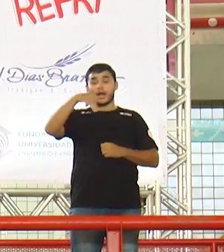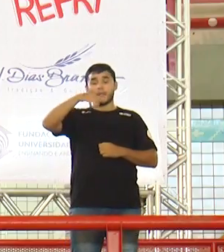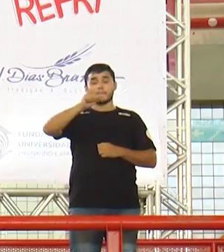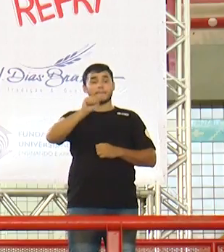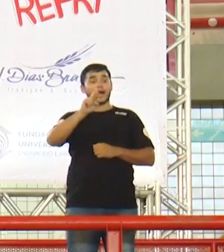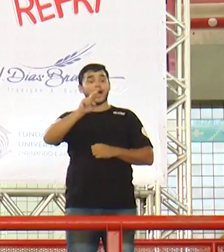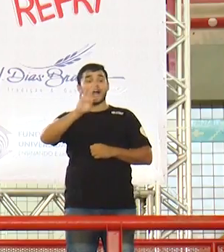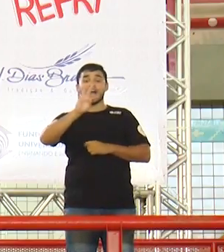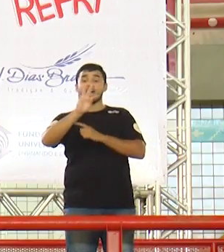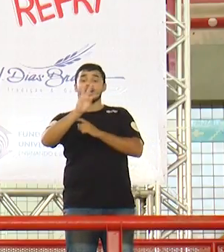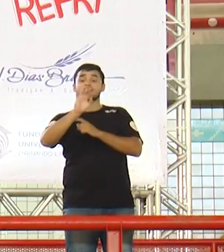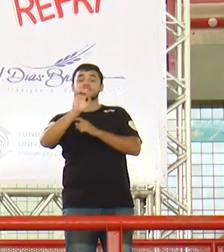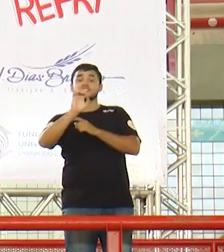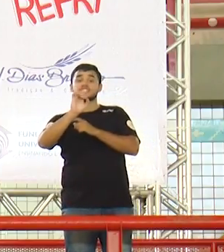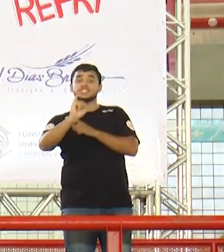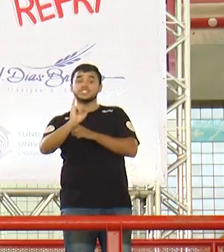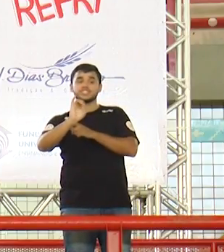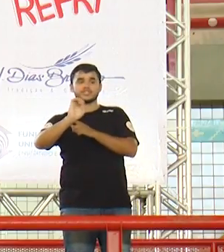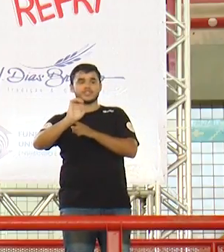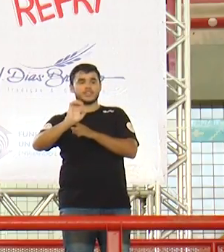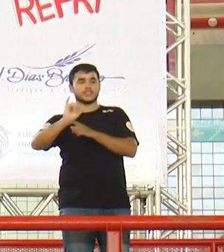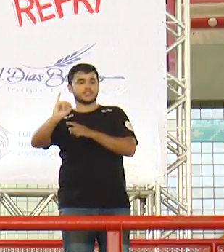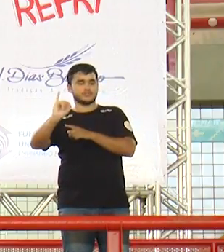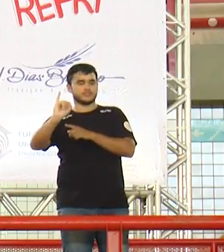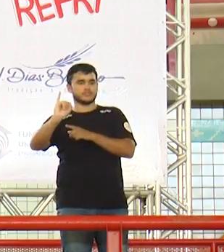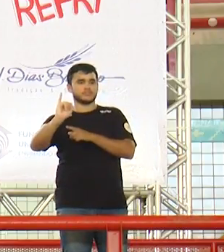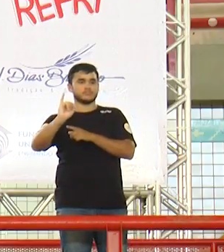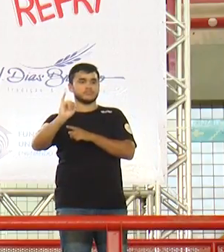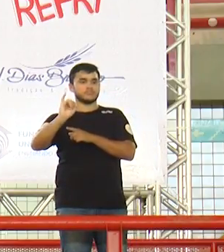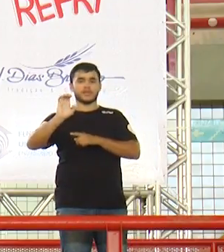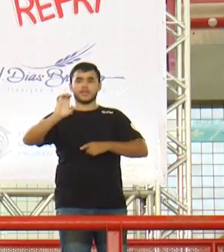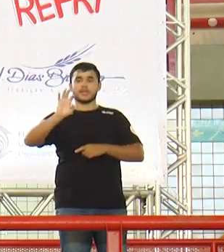Amar-te-ei eternamente. Aí ele, o quê?